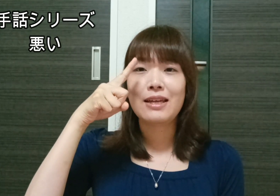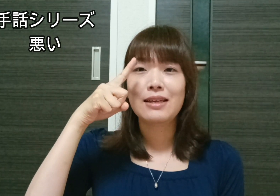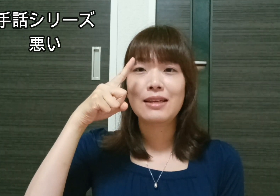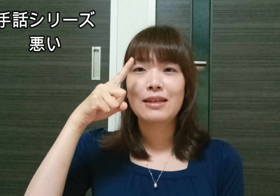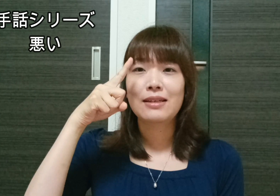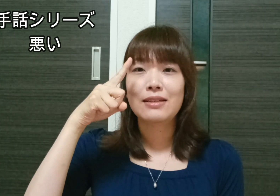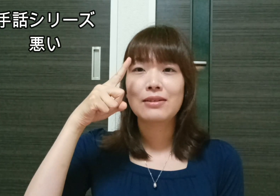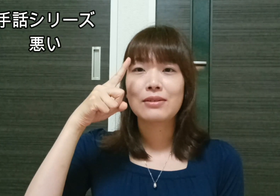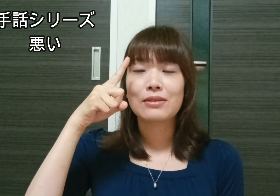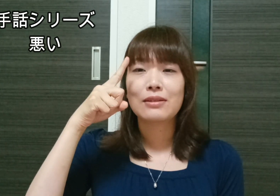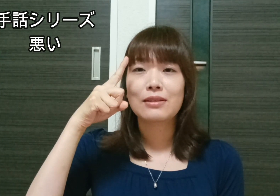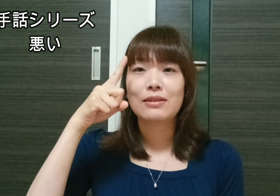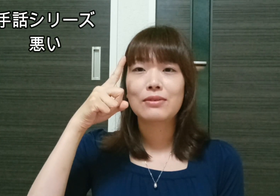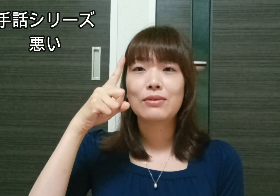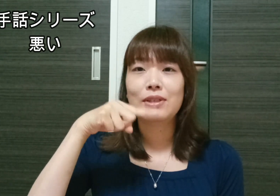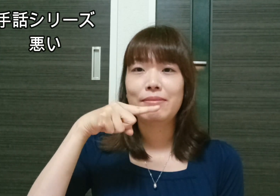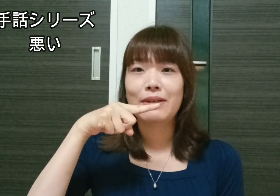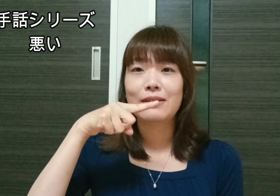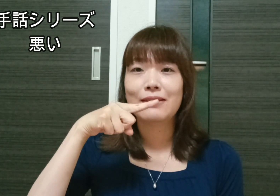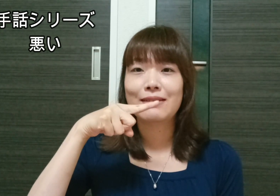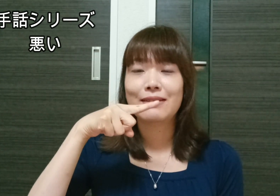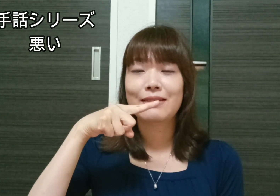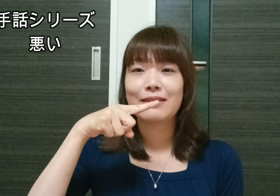て下ろします